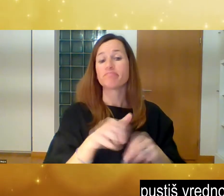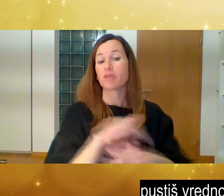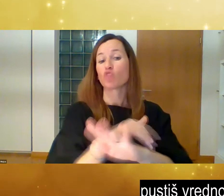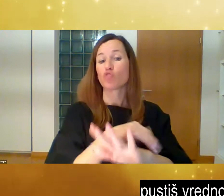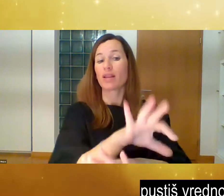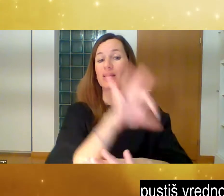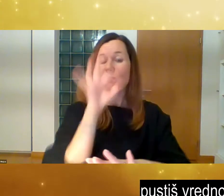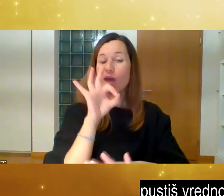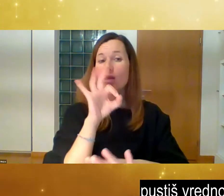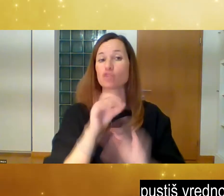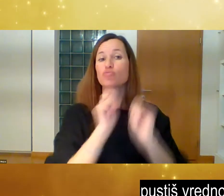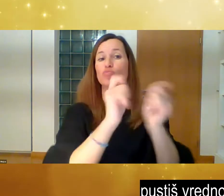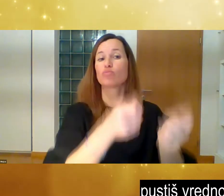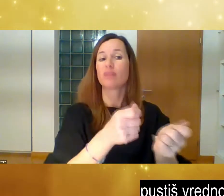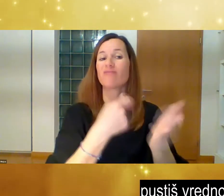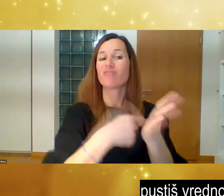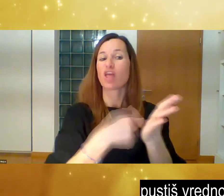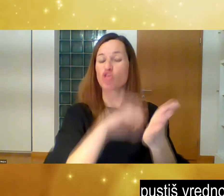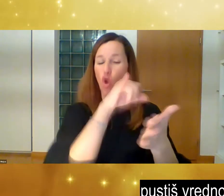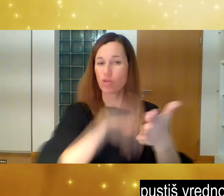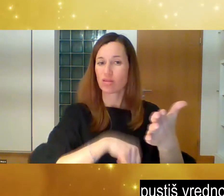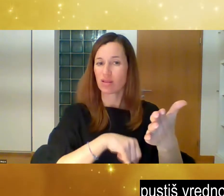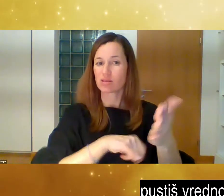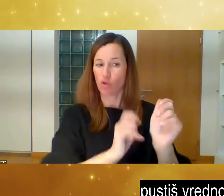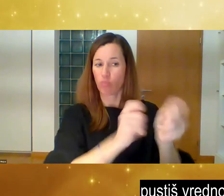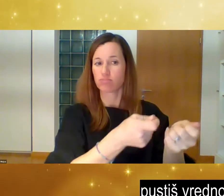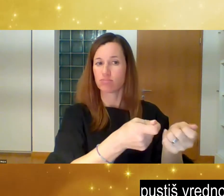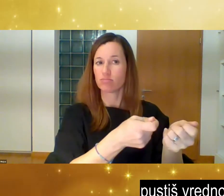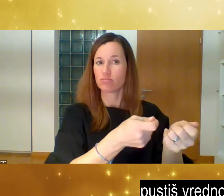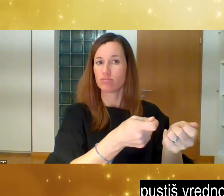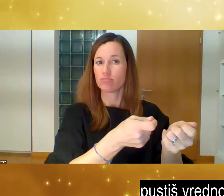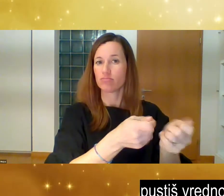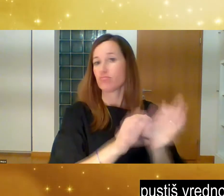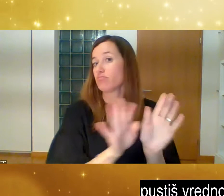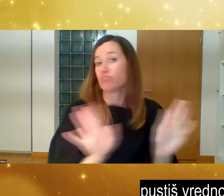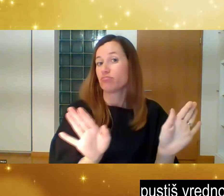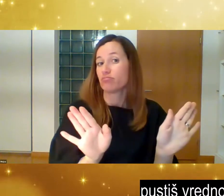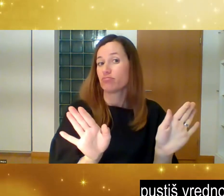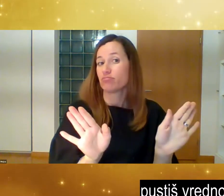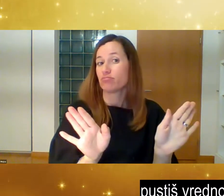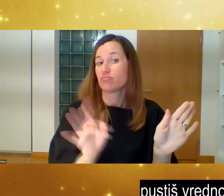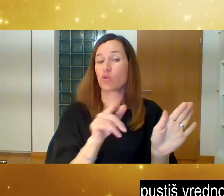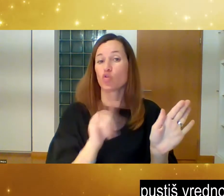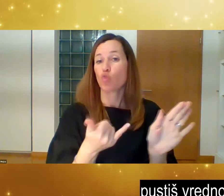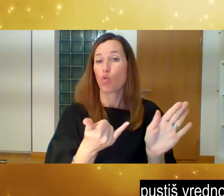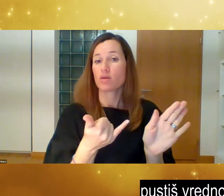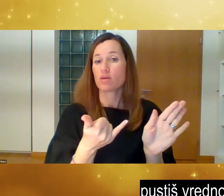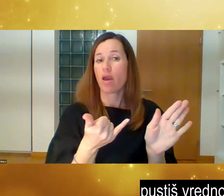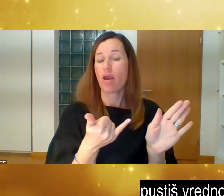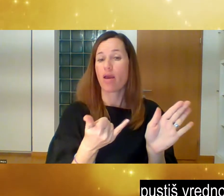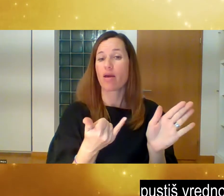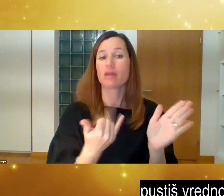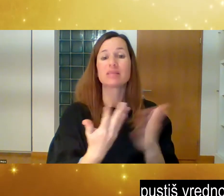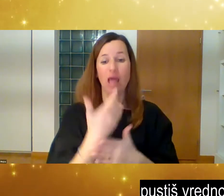pustiš vrednotnico in to nekako je bom rekla, zate, pač za